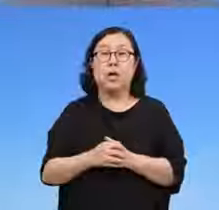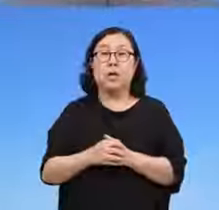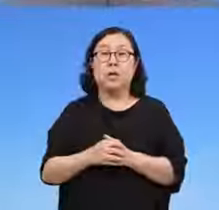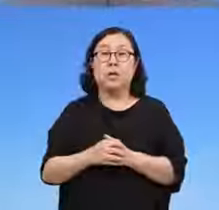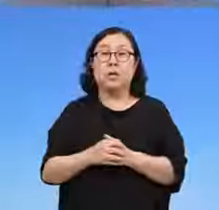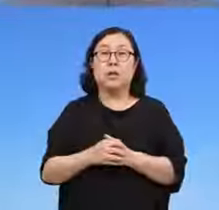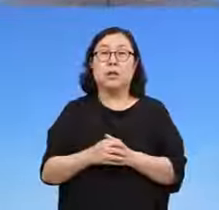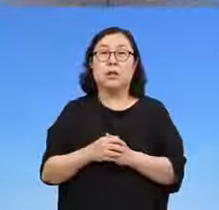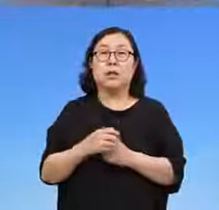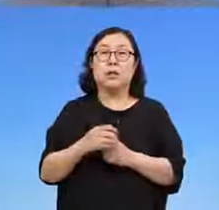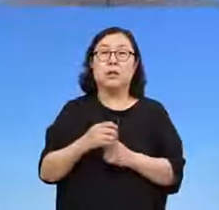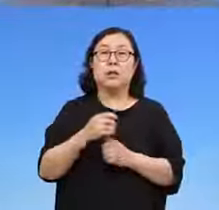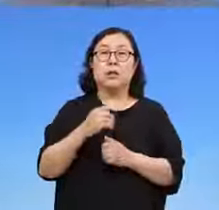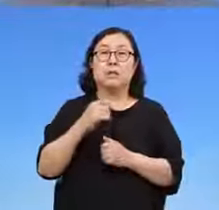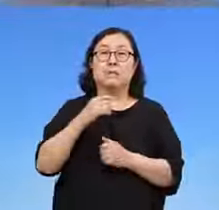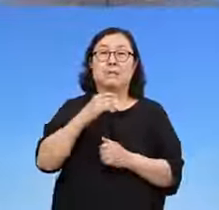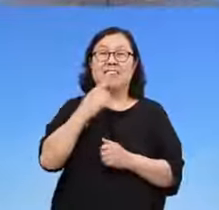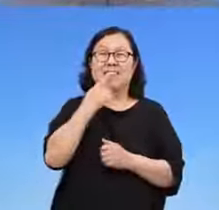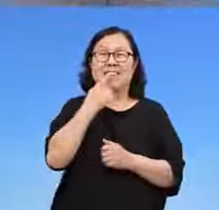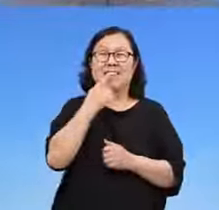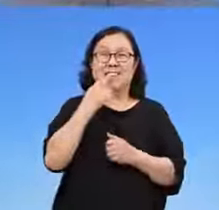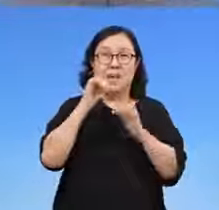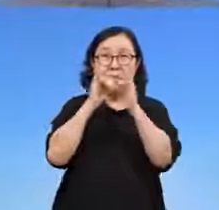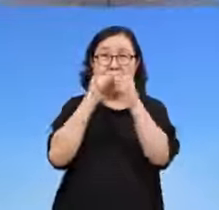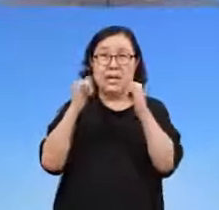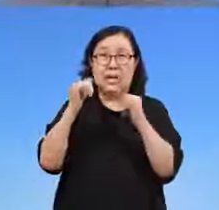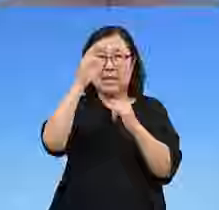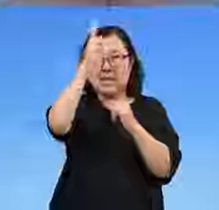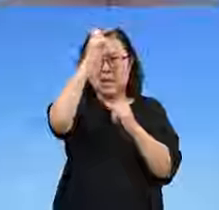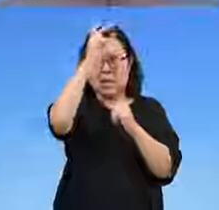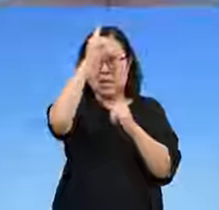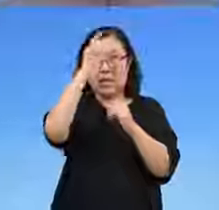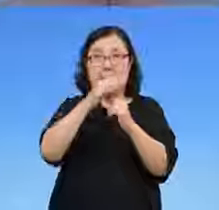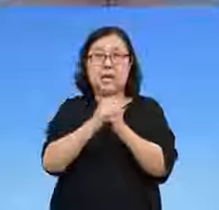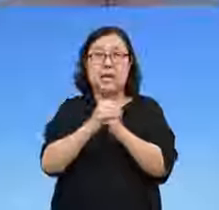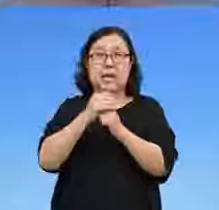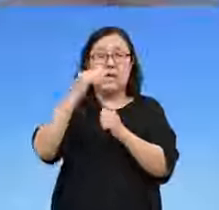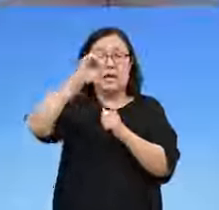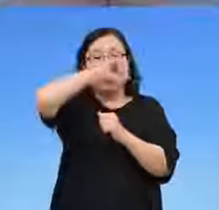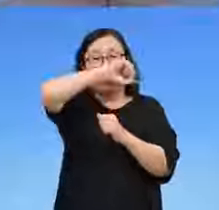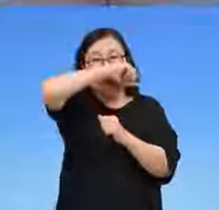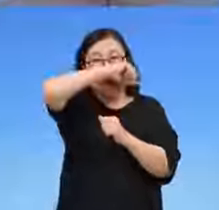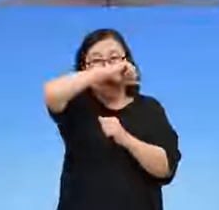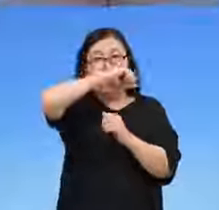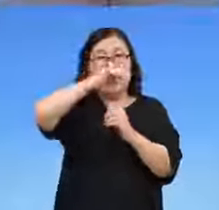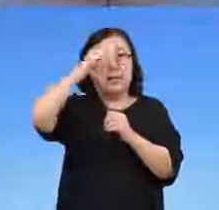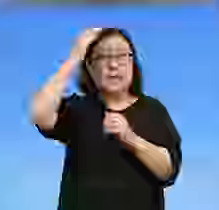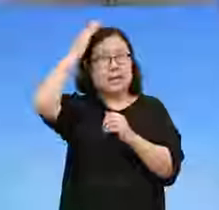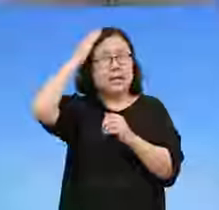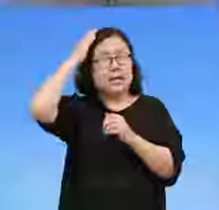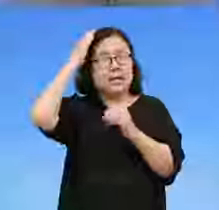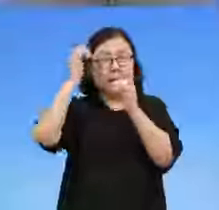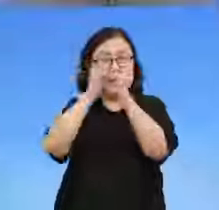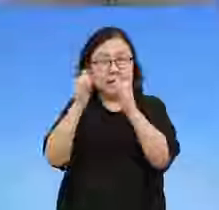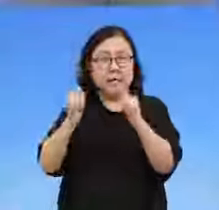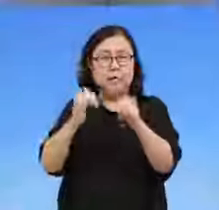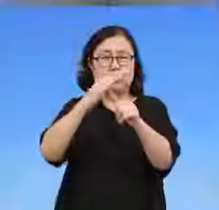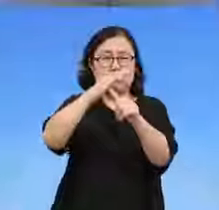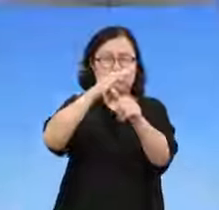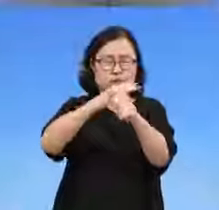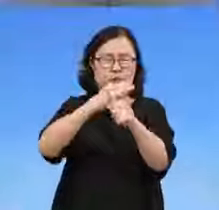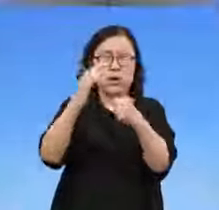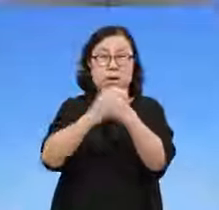그 백인 경찰관이 흑인 남성을 체포하는 과정에 과잉 진압으로 그 사람이 사망하고, 그래서 이제